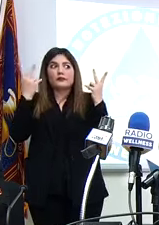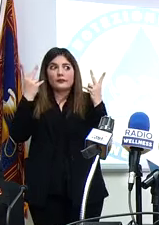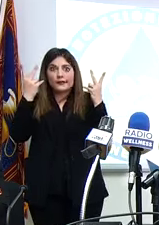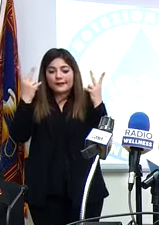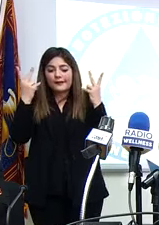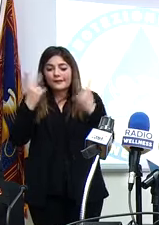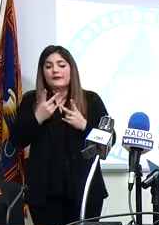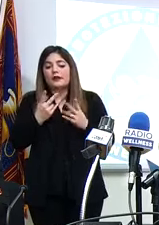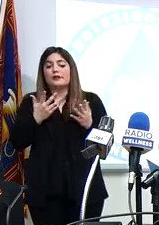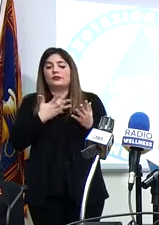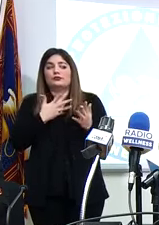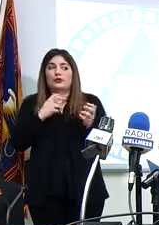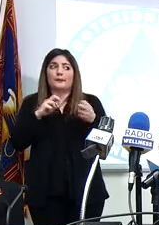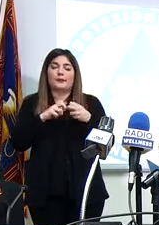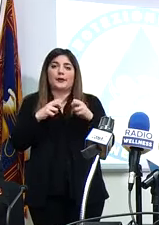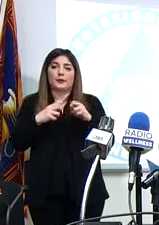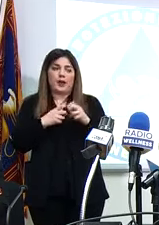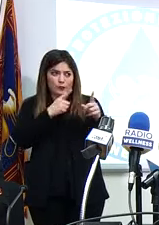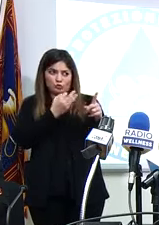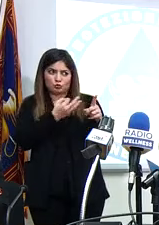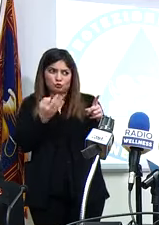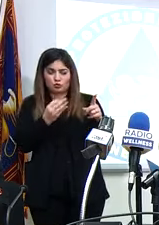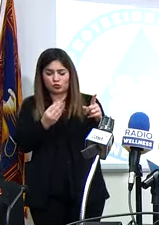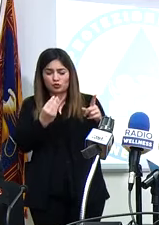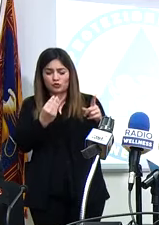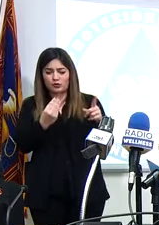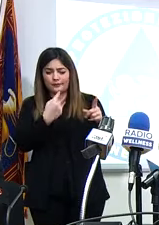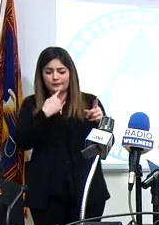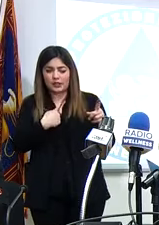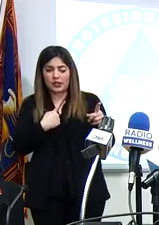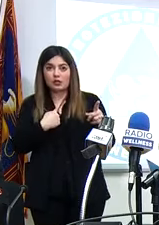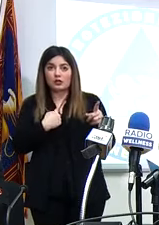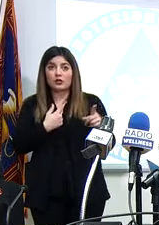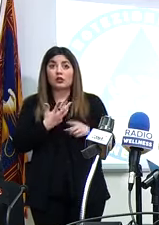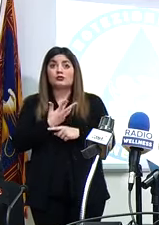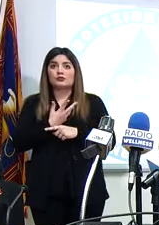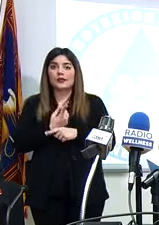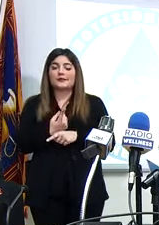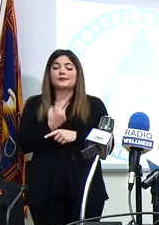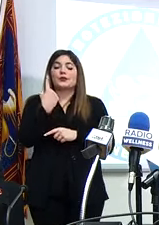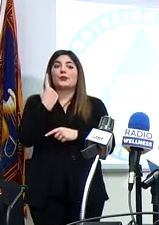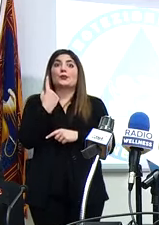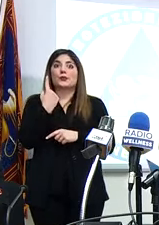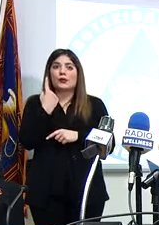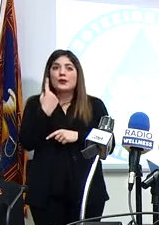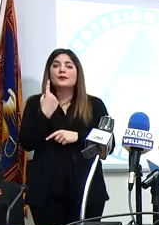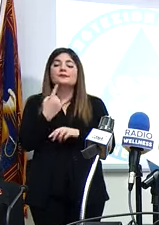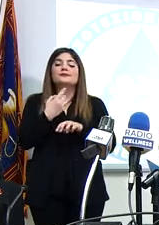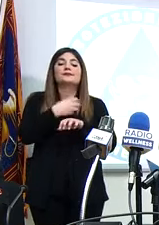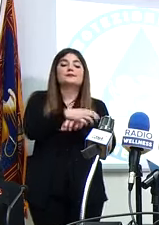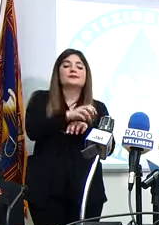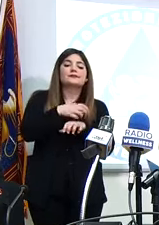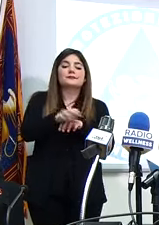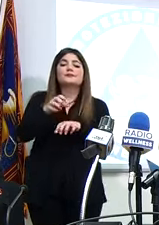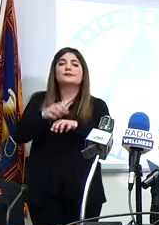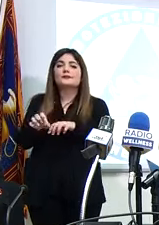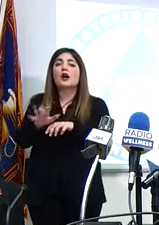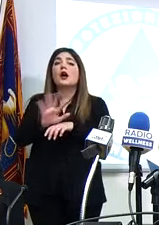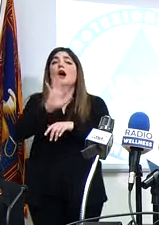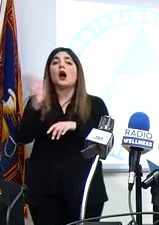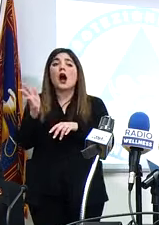lei ha posto giustamente la questione, uno è l'approvvigionamento, il procurement, l'altro è il supply, che sono